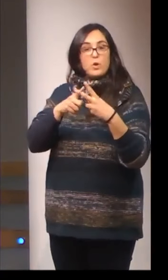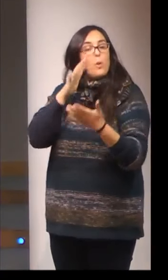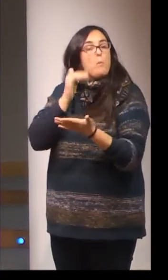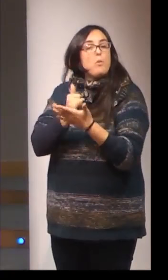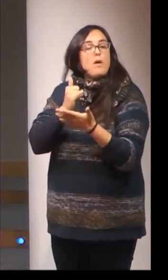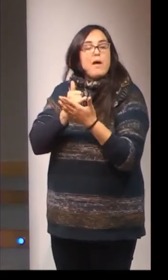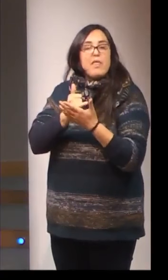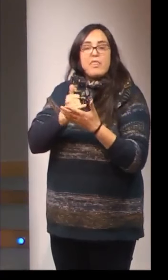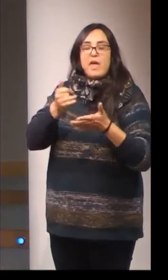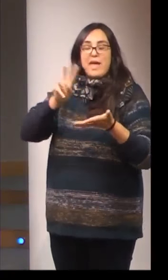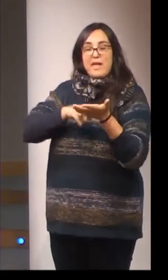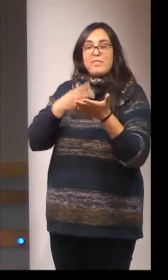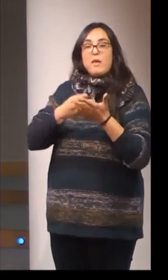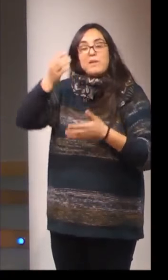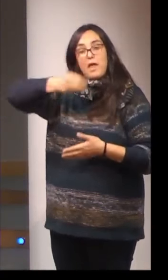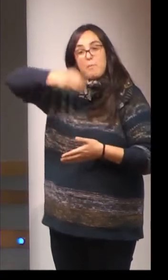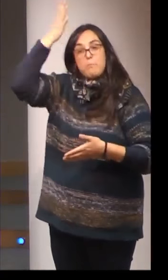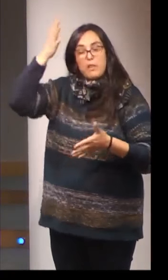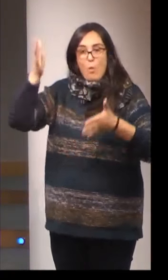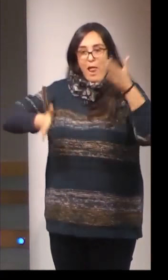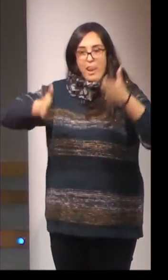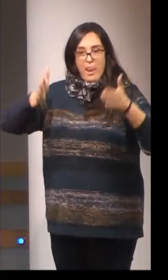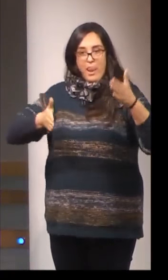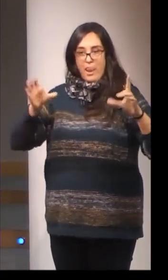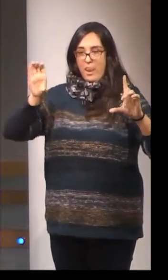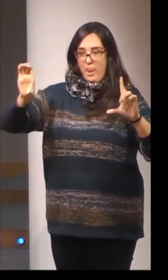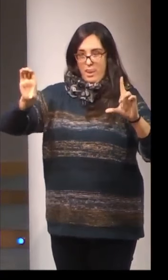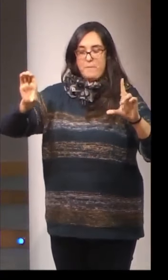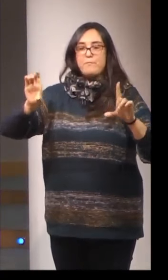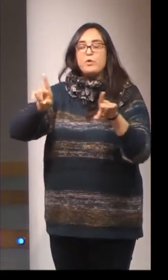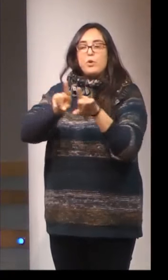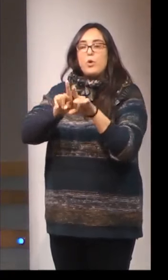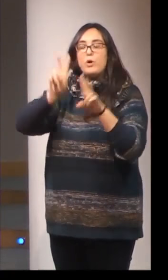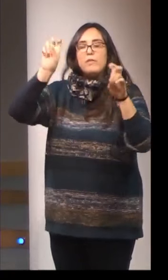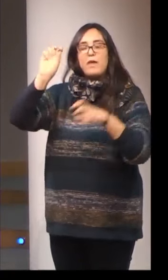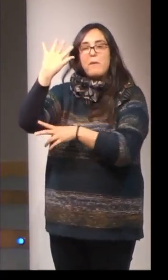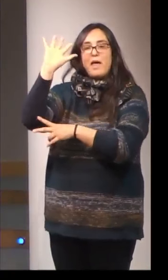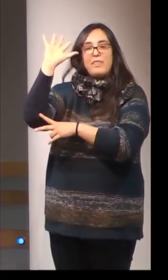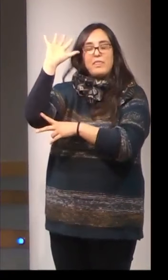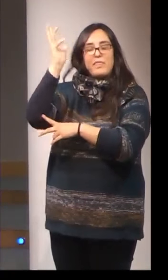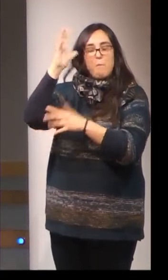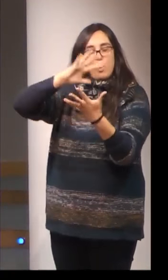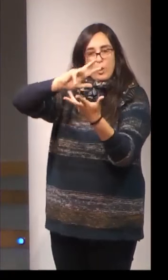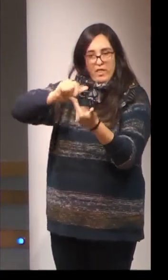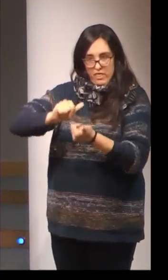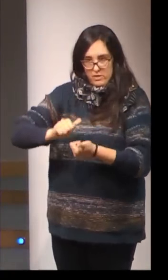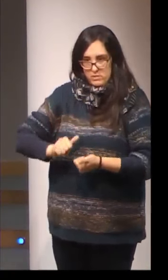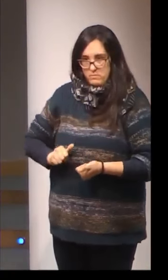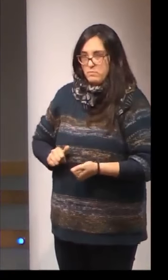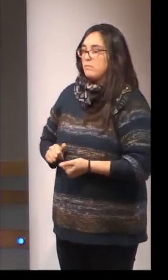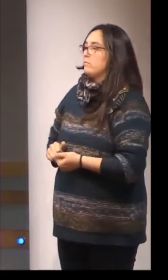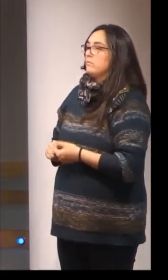conectada. Después realiza otras pruebas con intérpretes virtuales en este caso y su inclusión en la televisión,